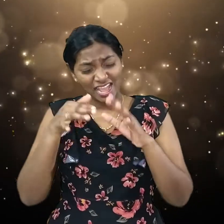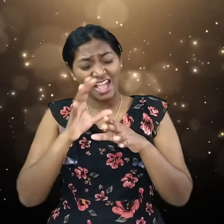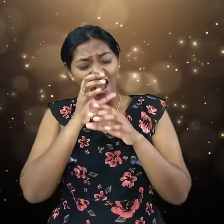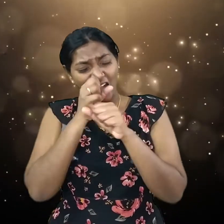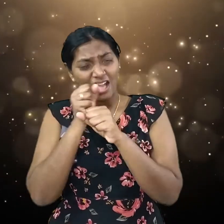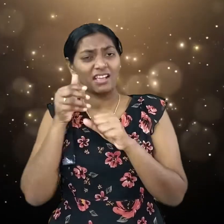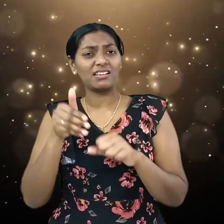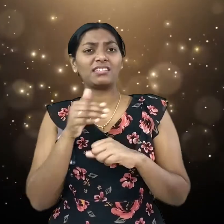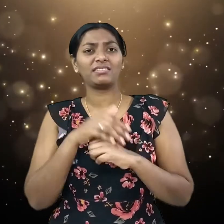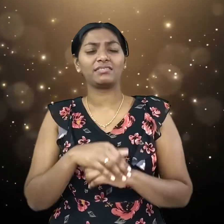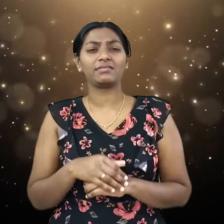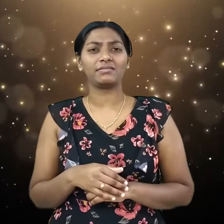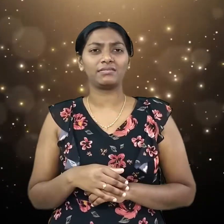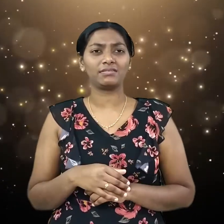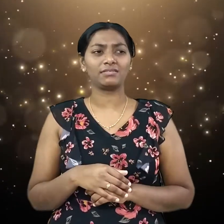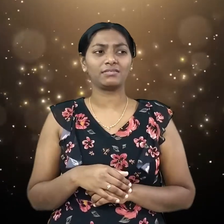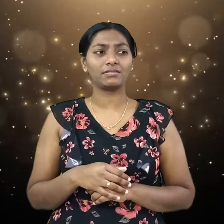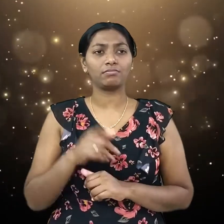भेद था ये,